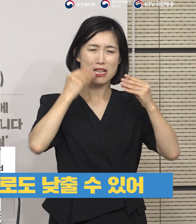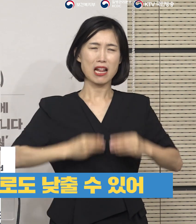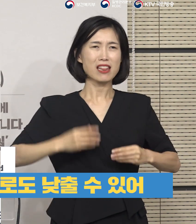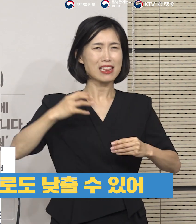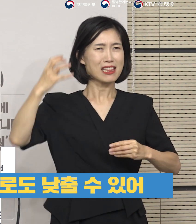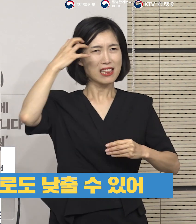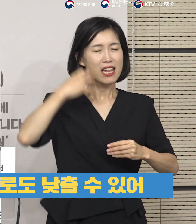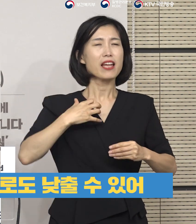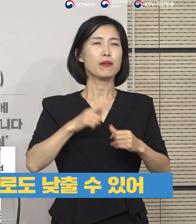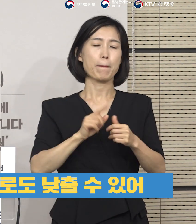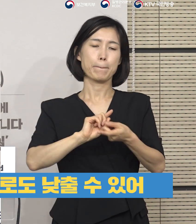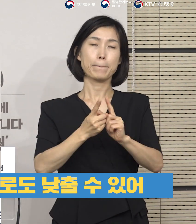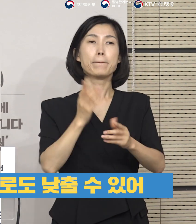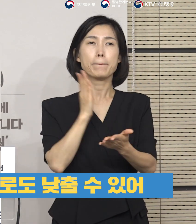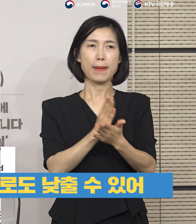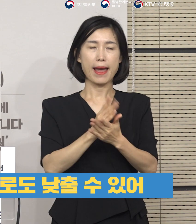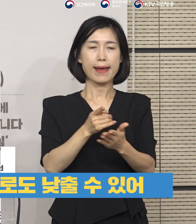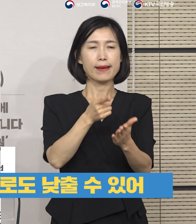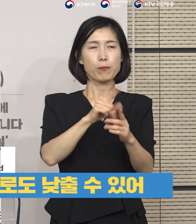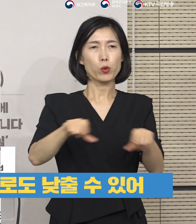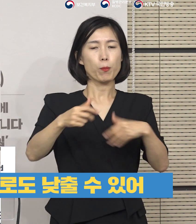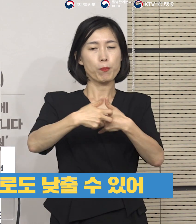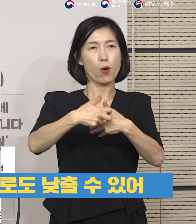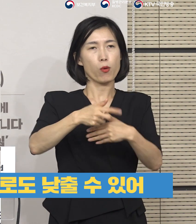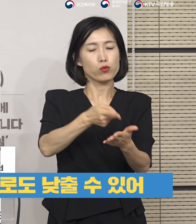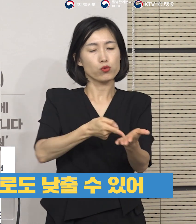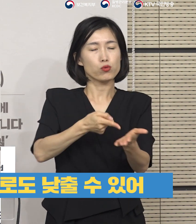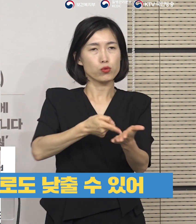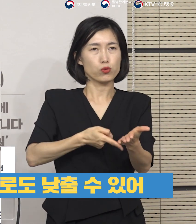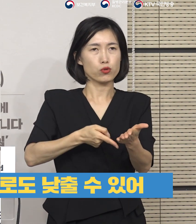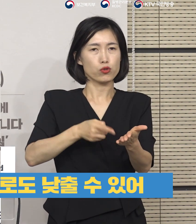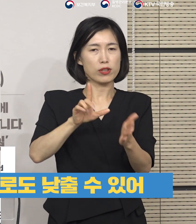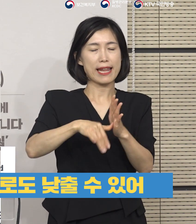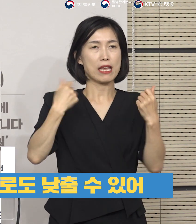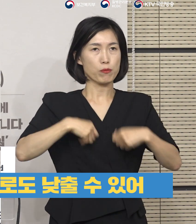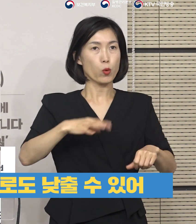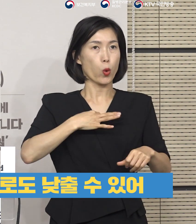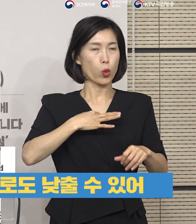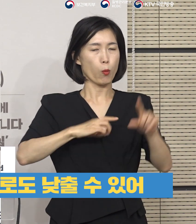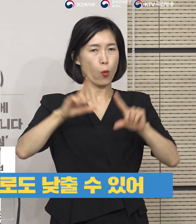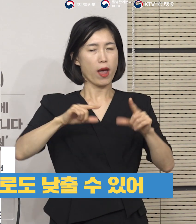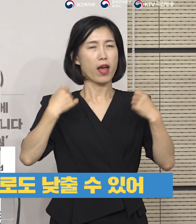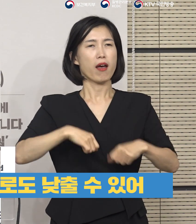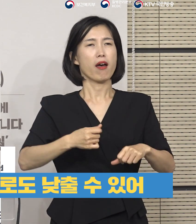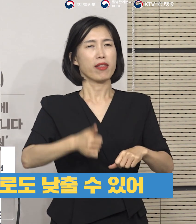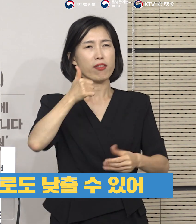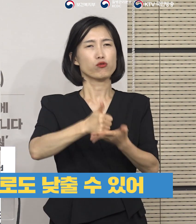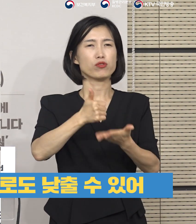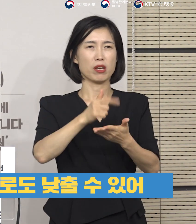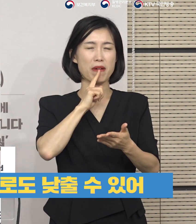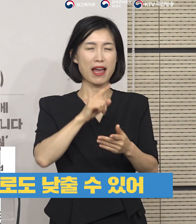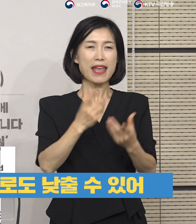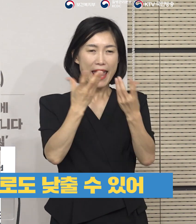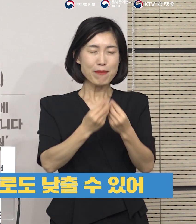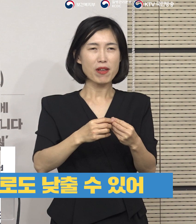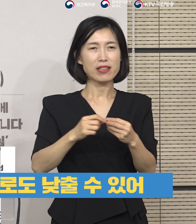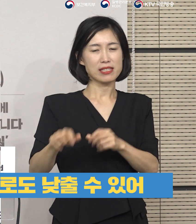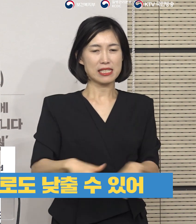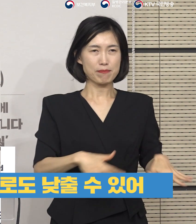것이 수술용 가운 등 그 가운을 입게 되면 이제 사실상 치마의 형태처럼 되기 때문에